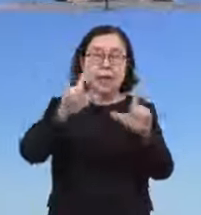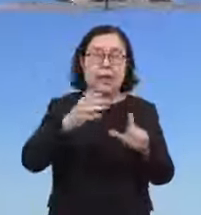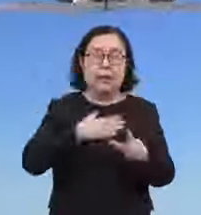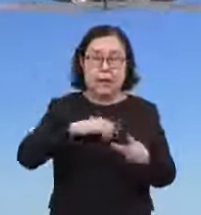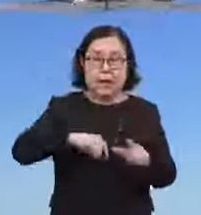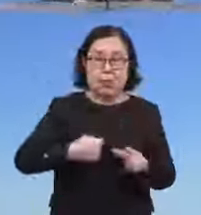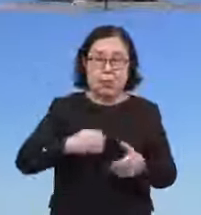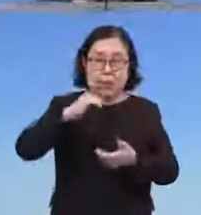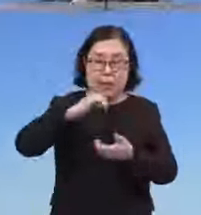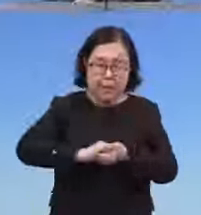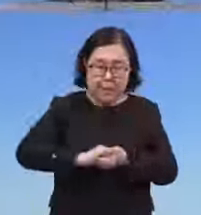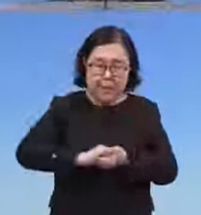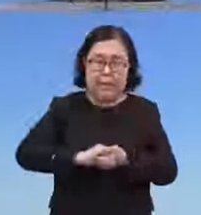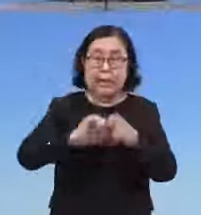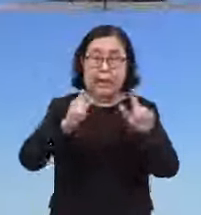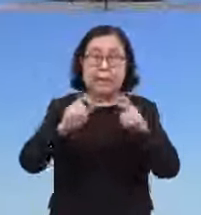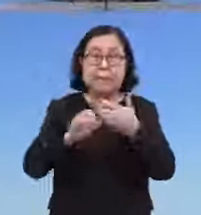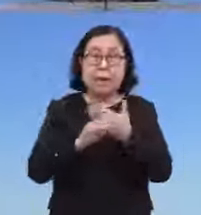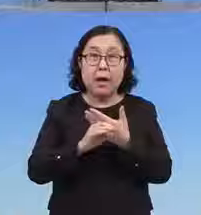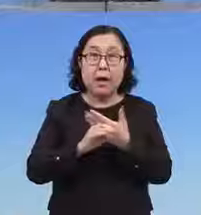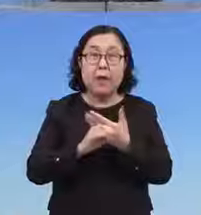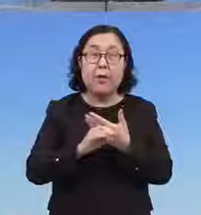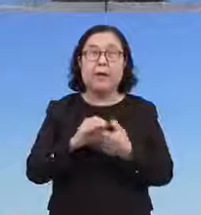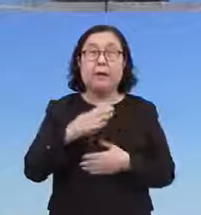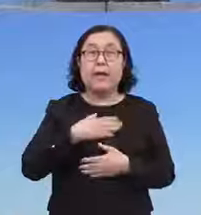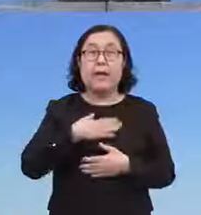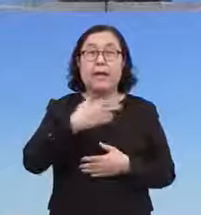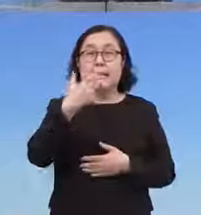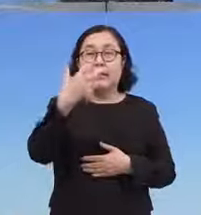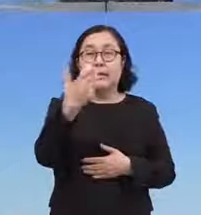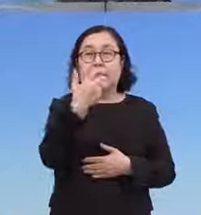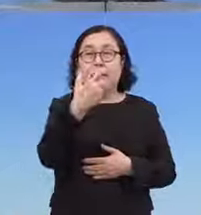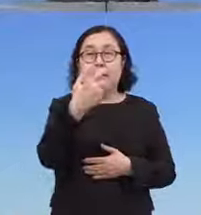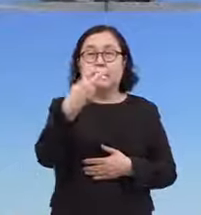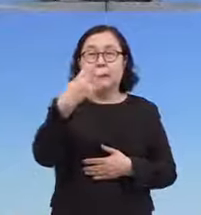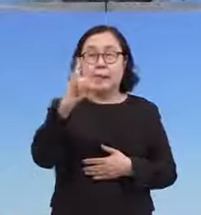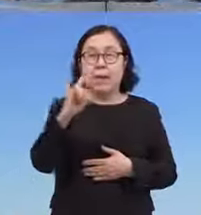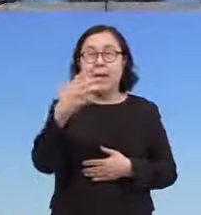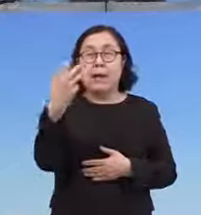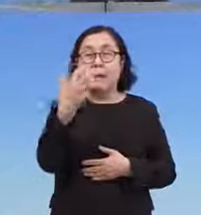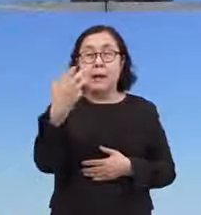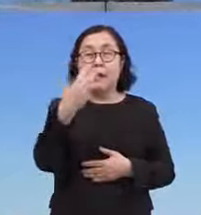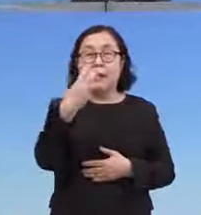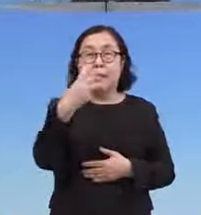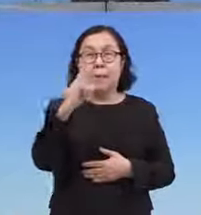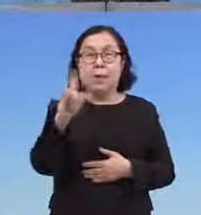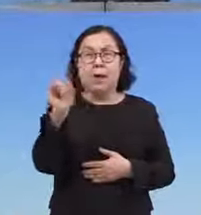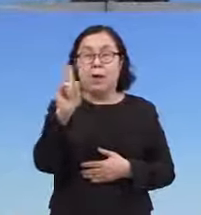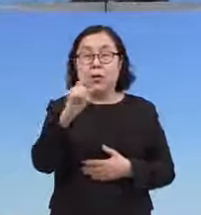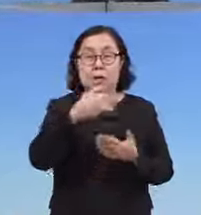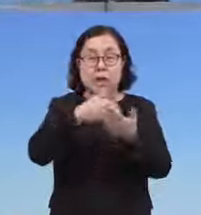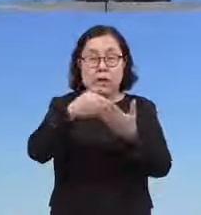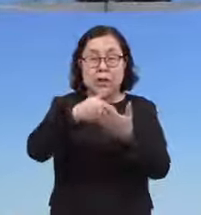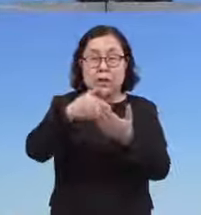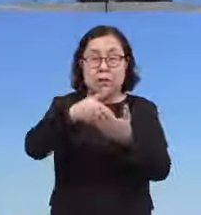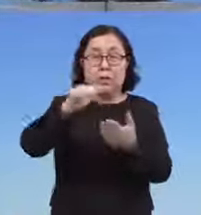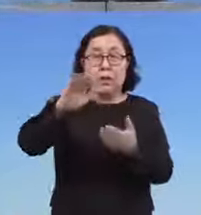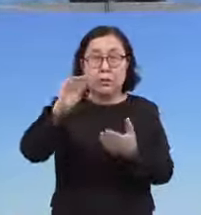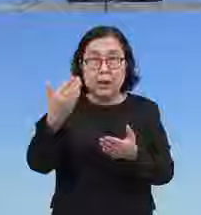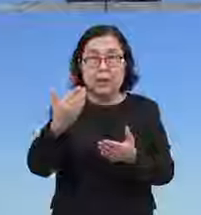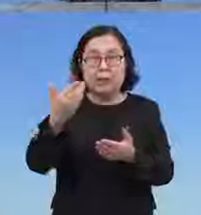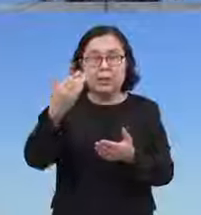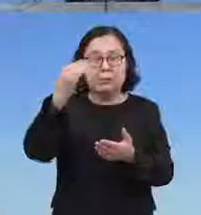시키지 않으면요, 저는 지금 저의 70대가 저의 80대가 어떤 그림으로 그려나갈지